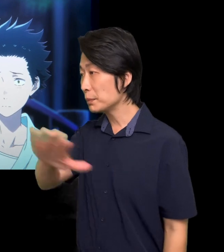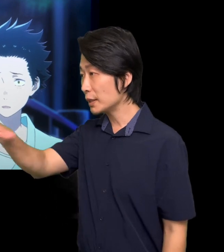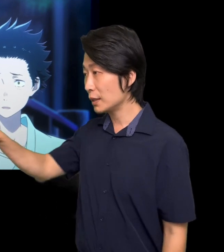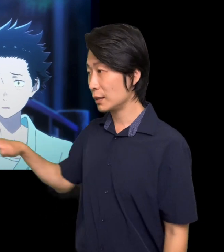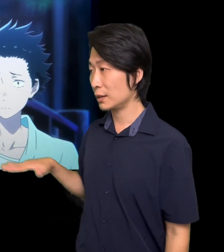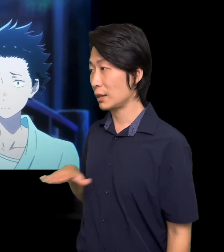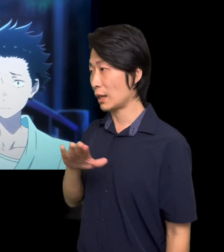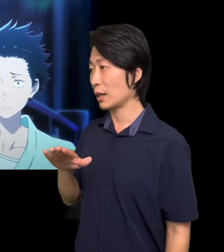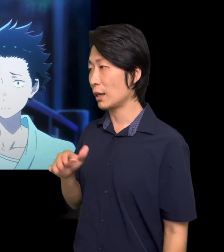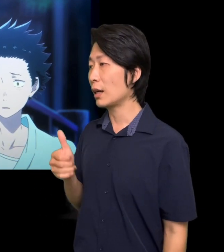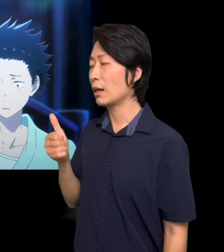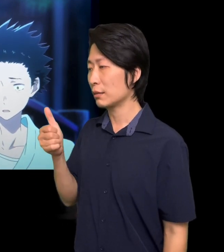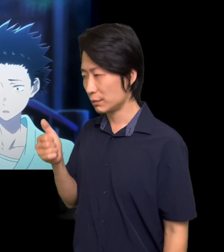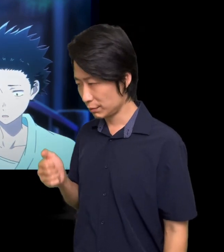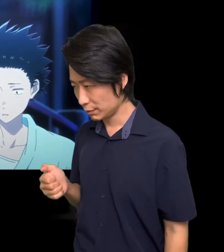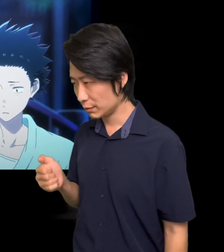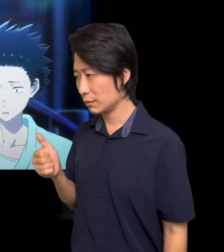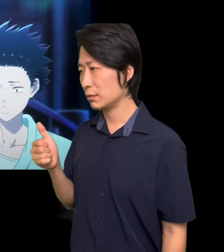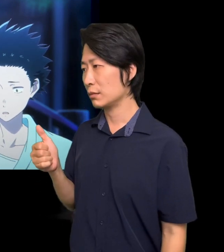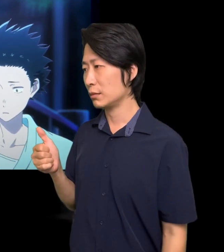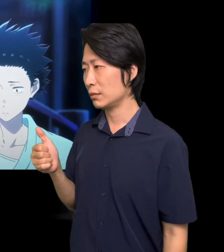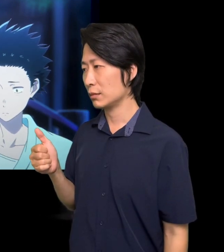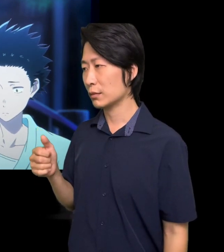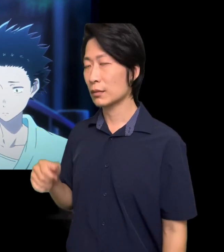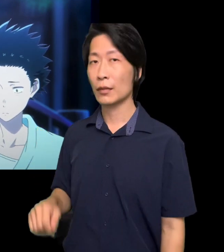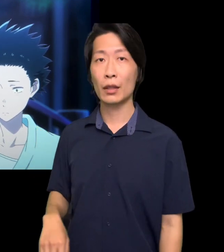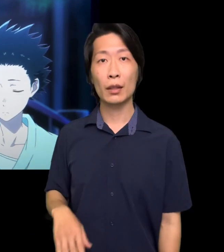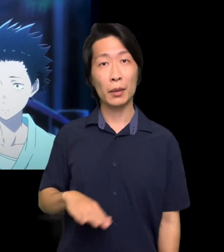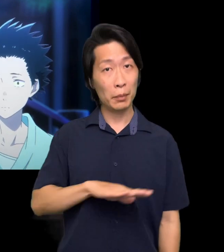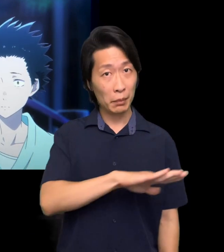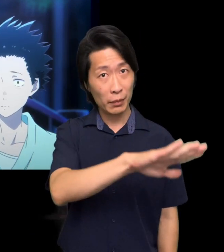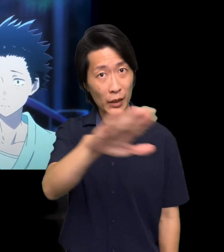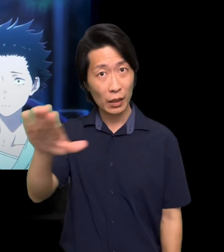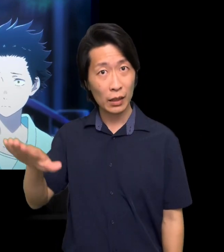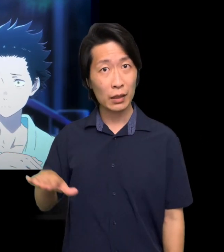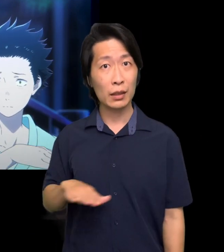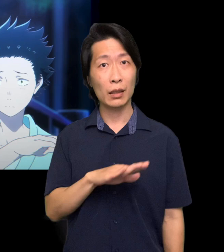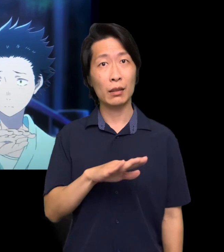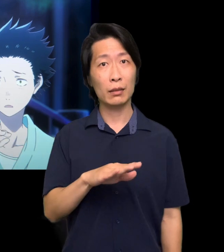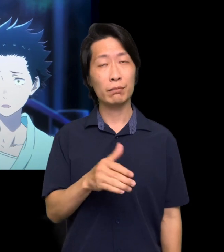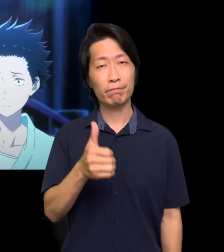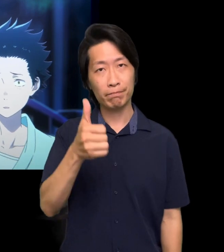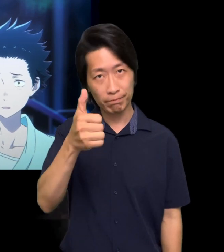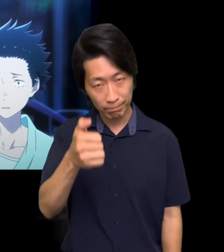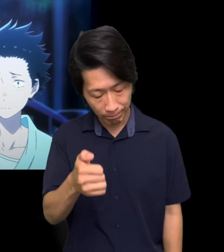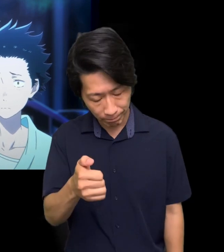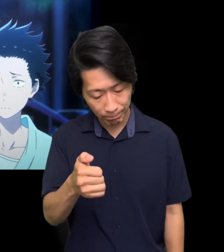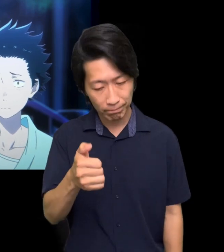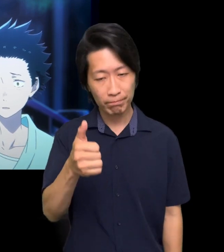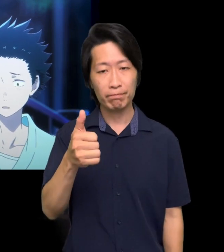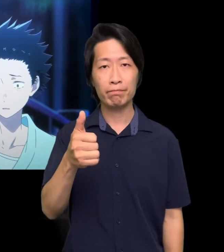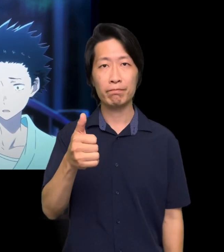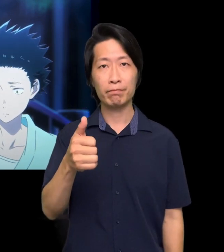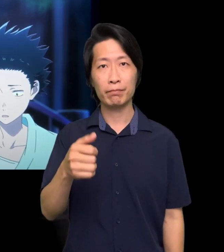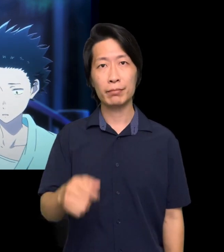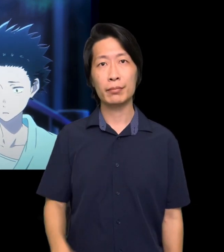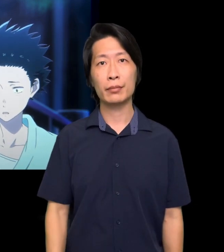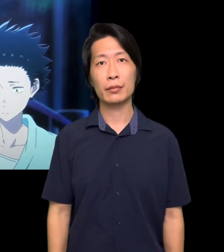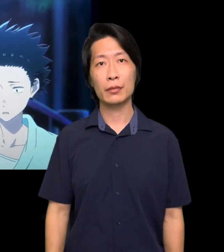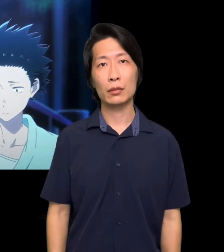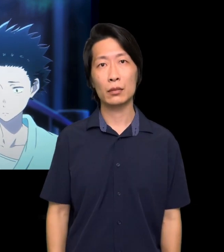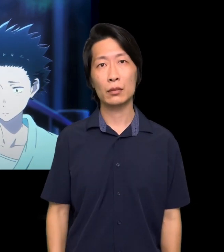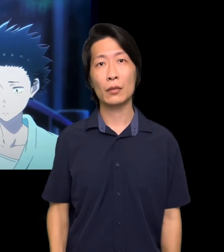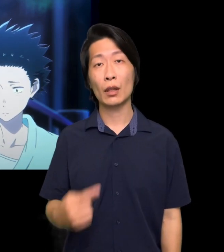みなにもちゃんと謝りたい。みなにもちゃんと謝り